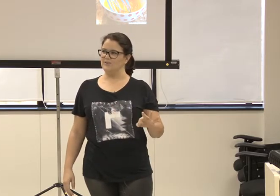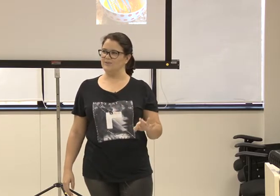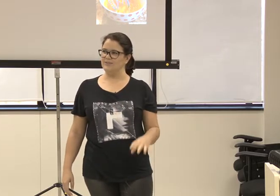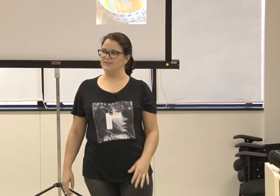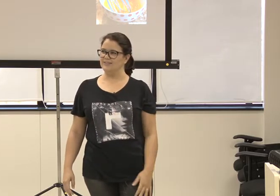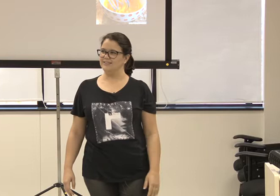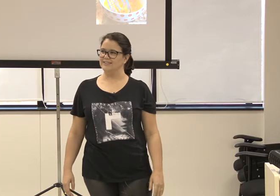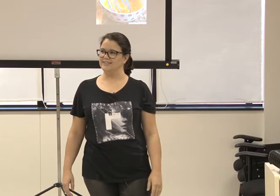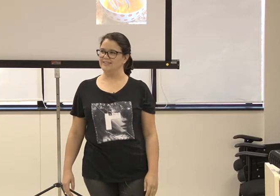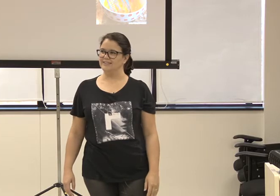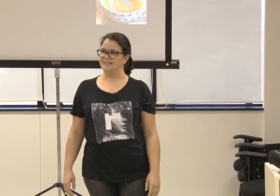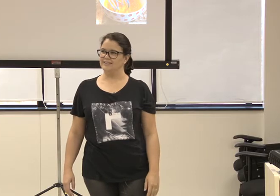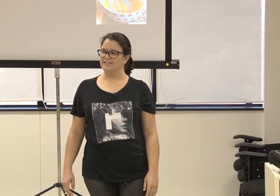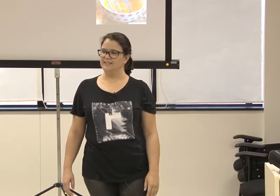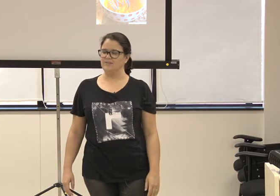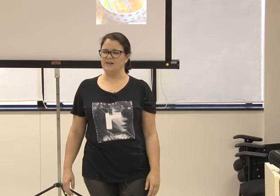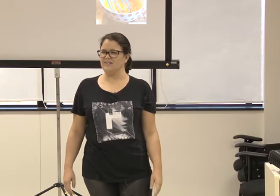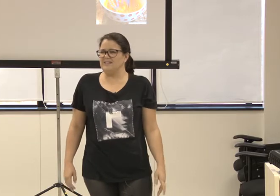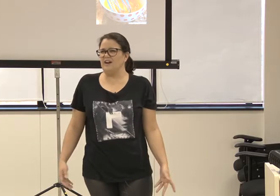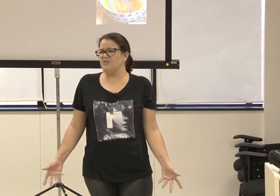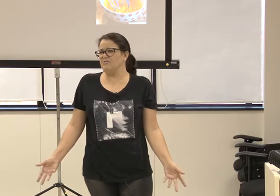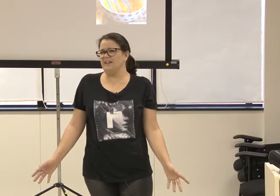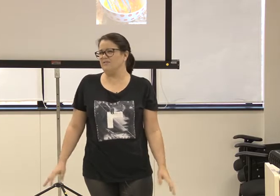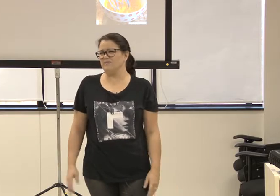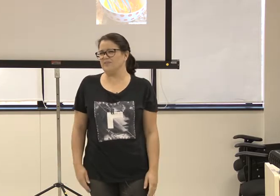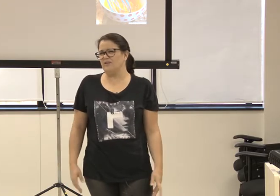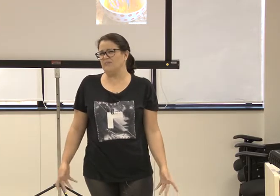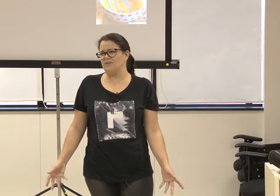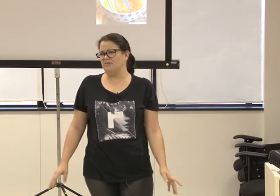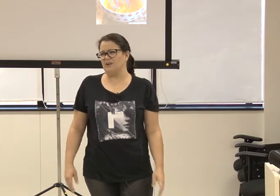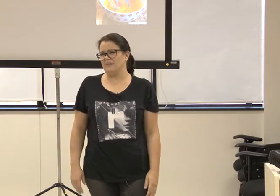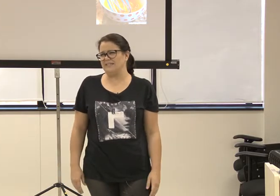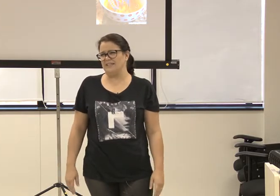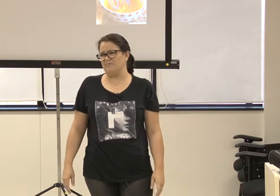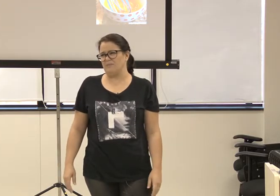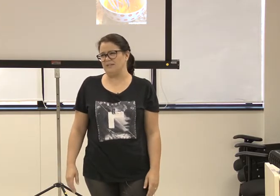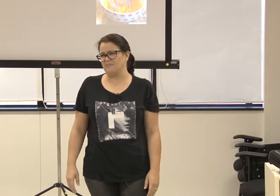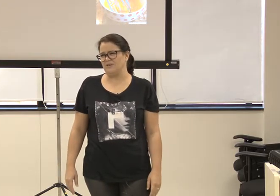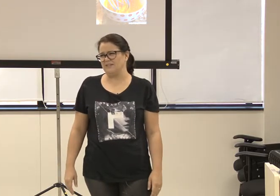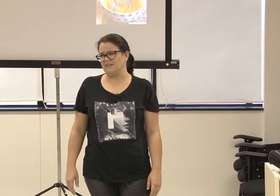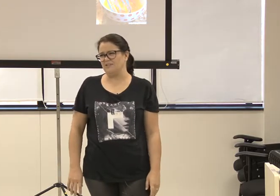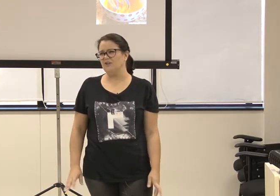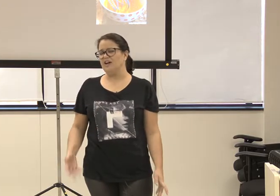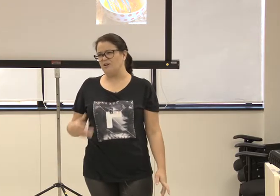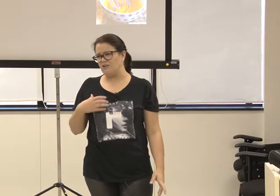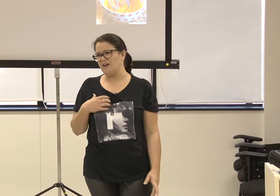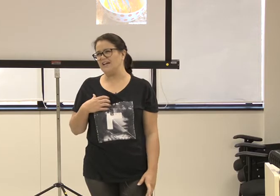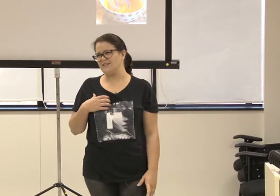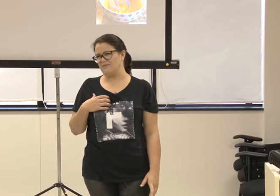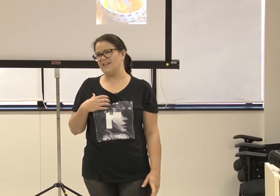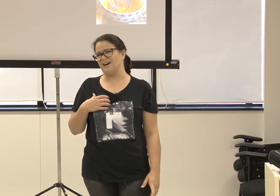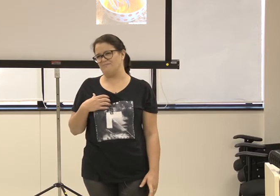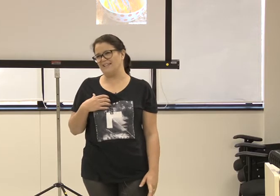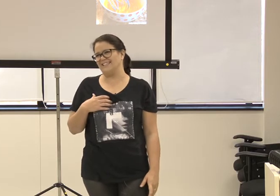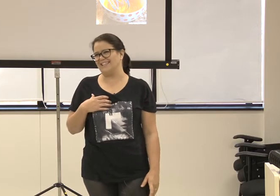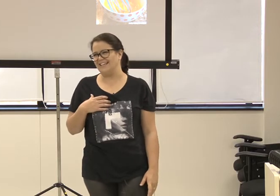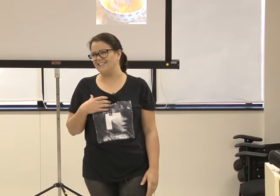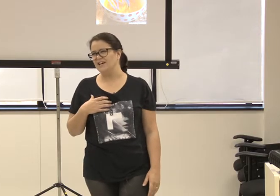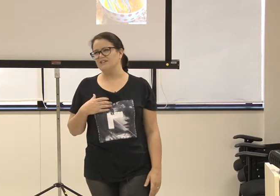O Banco Central. No Banco Central eu não tenho, eu realmente não tenho capacidade para passar no Banco Central, não. Eu reconheço a minha incapacidade.